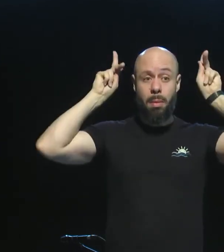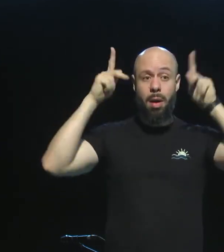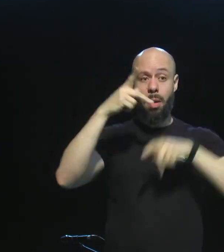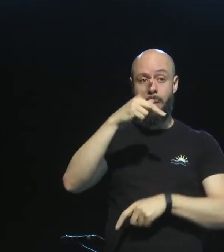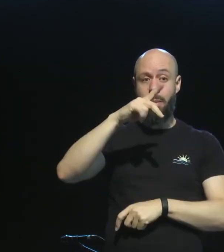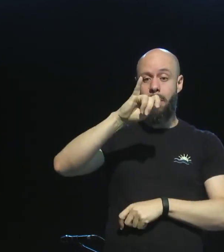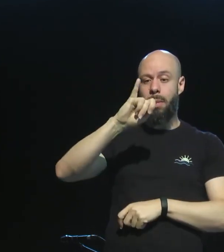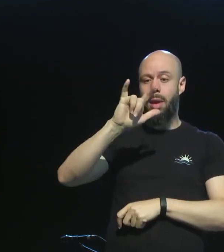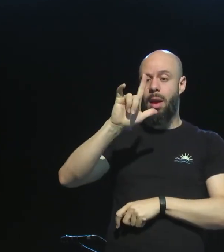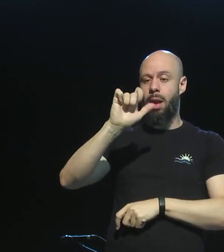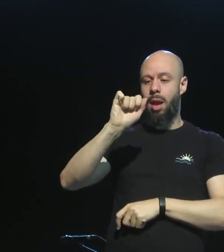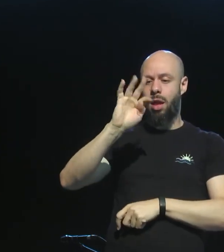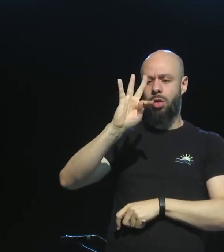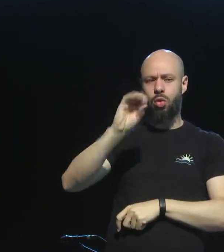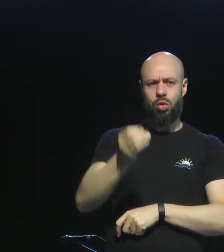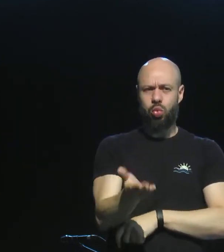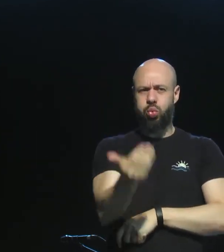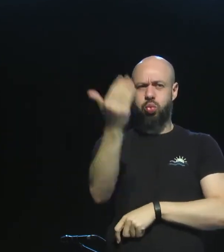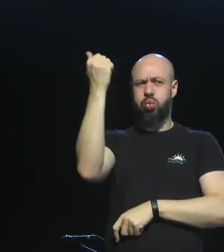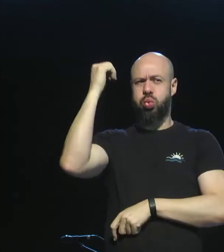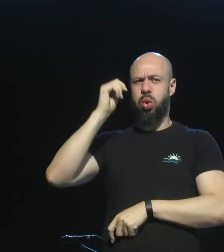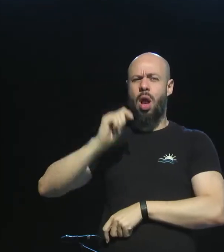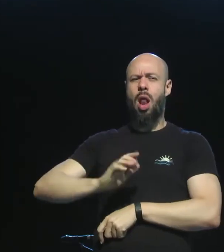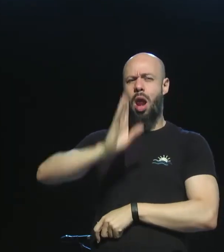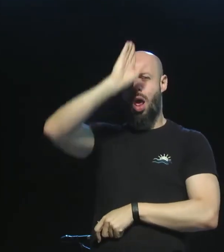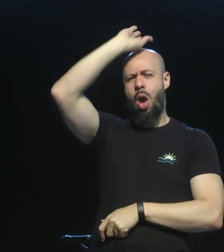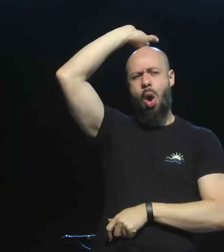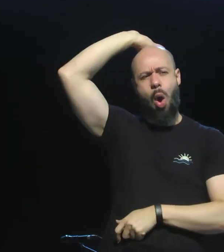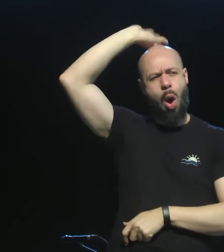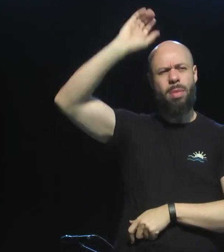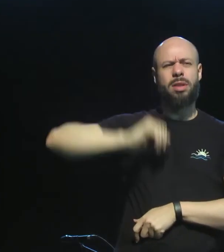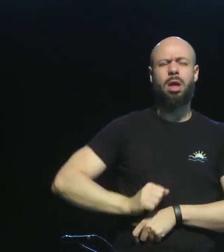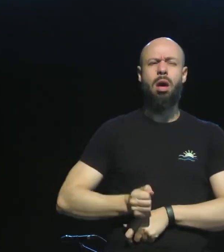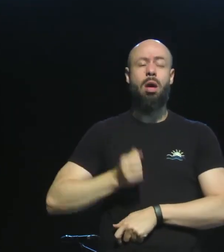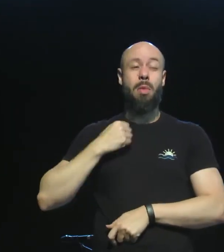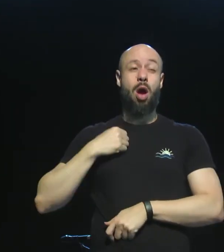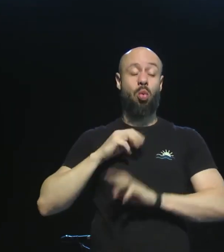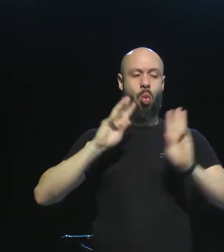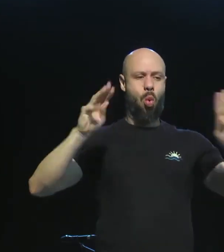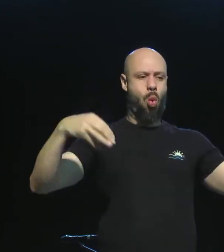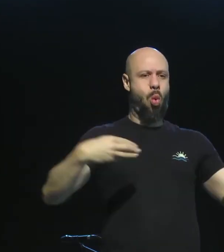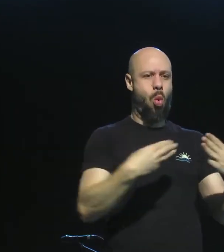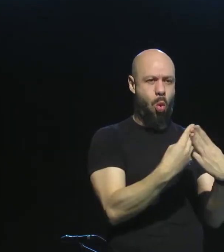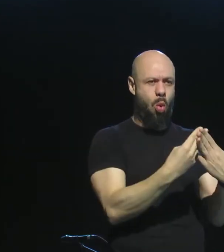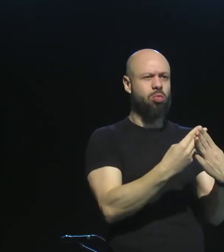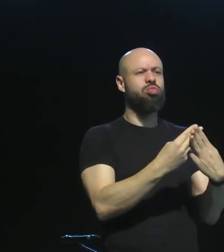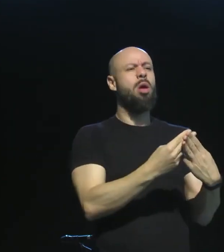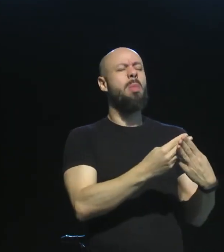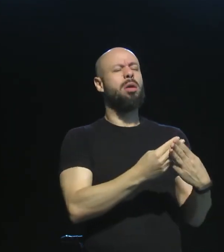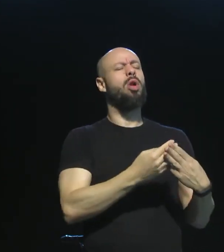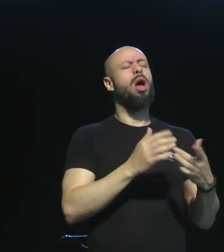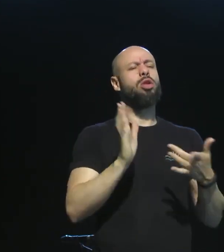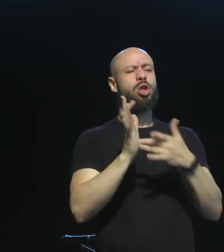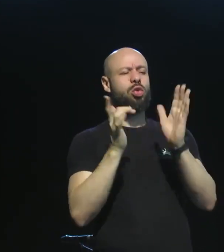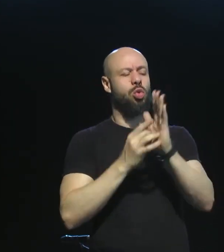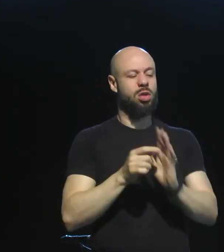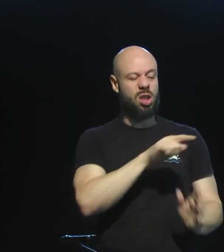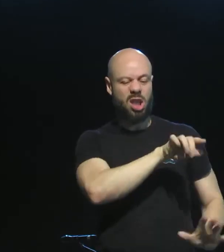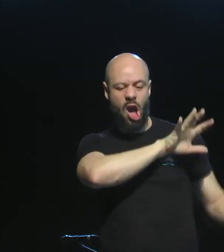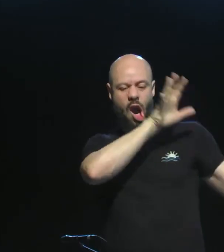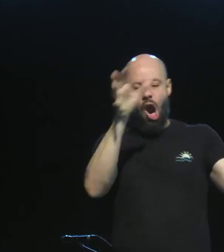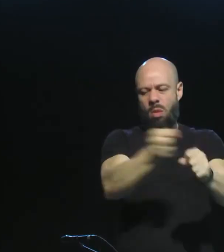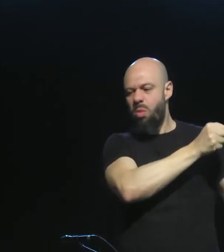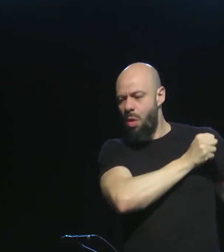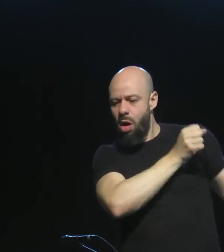romano, fez quando os líderes judeus levaram Jesus preso para que ele o julgasse